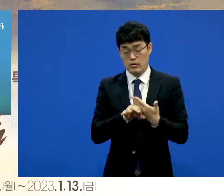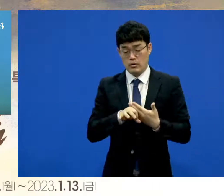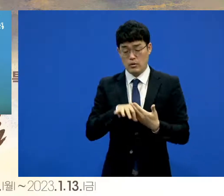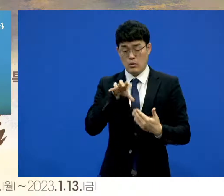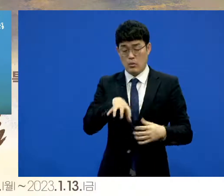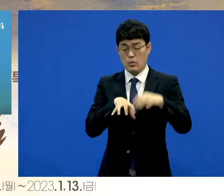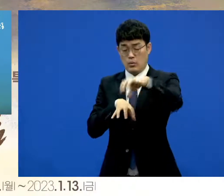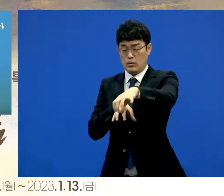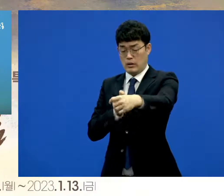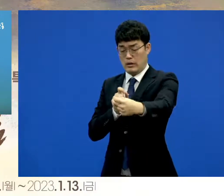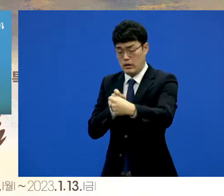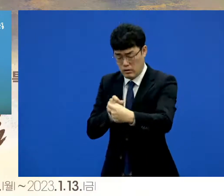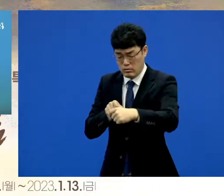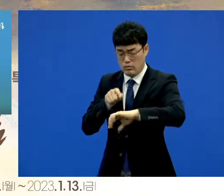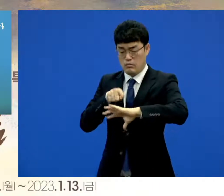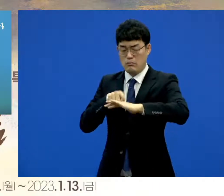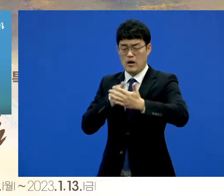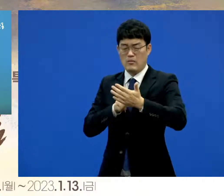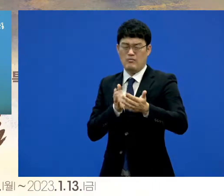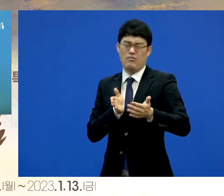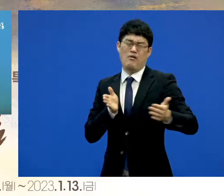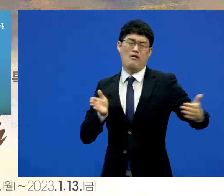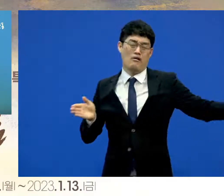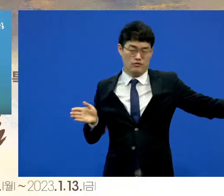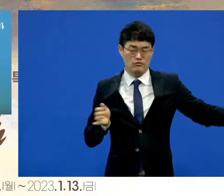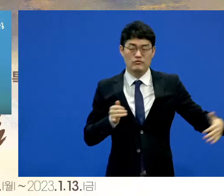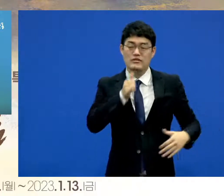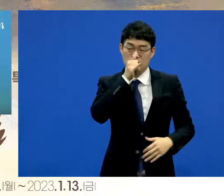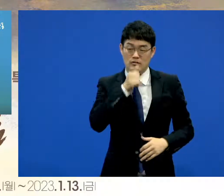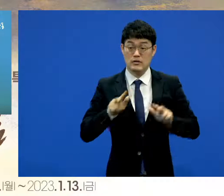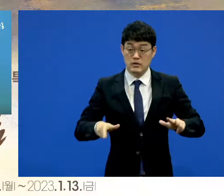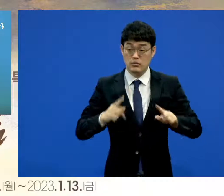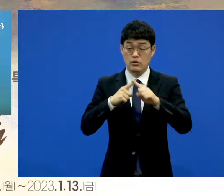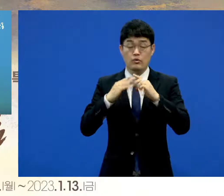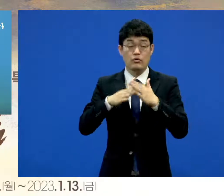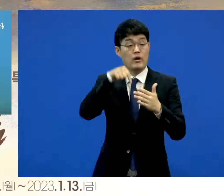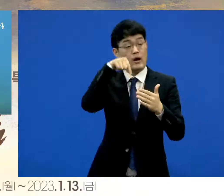있어도 마음은 먼 나라에 있을 수 있습니다.